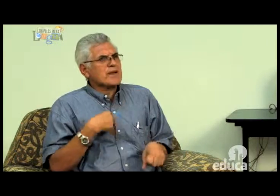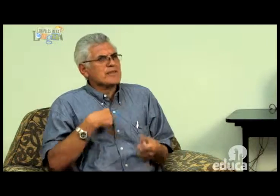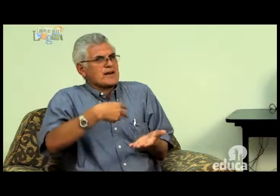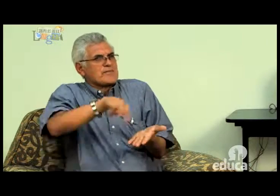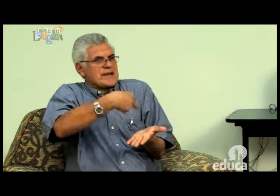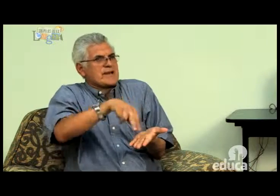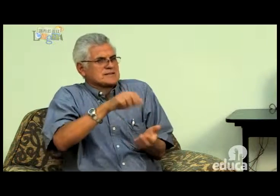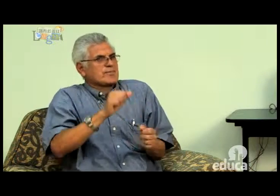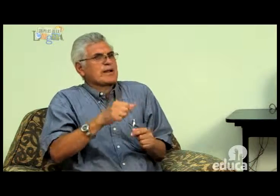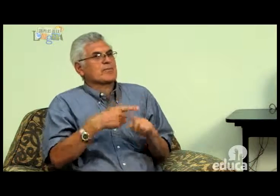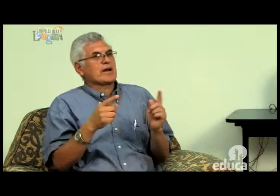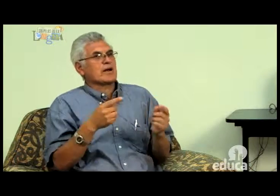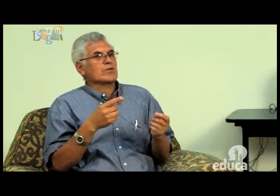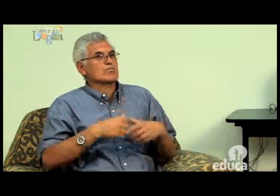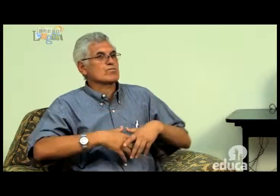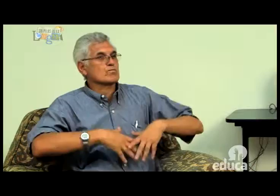Puedo bailar, pero no me gusta.